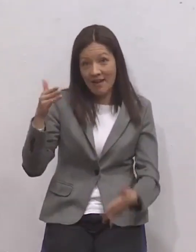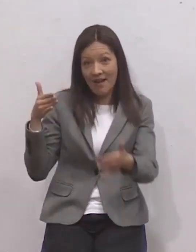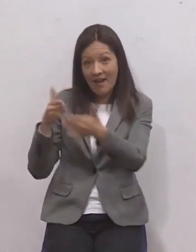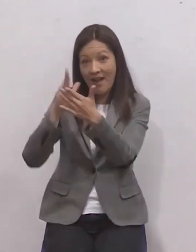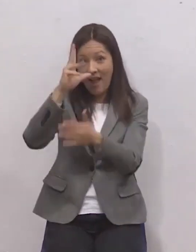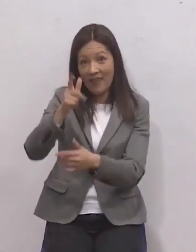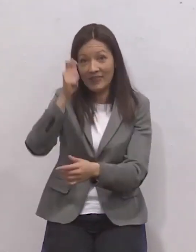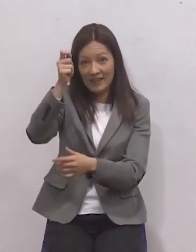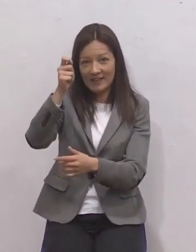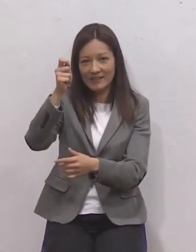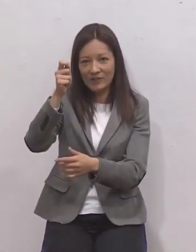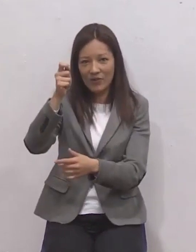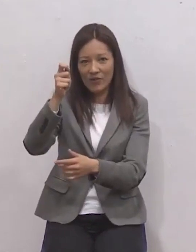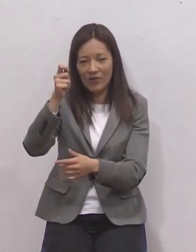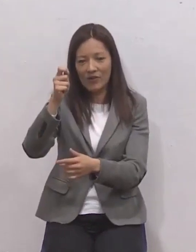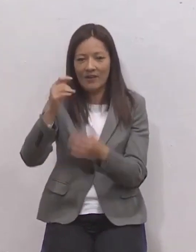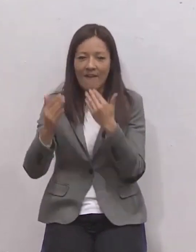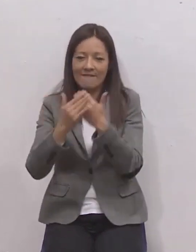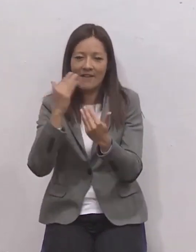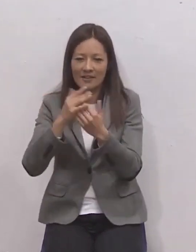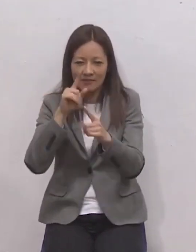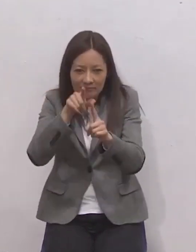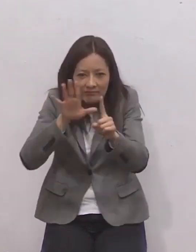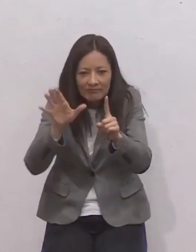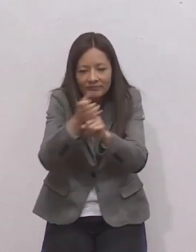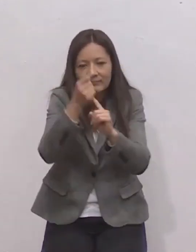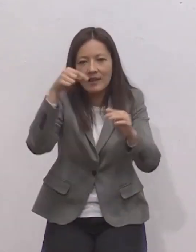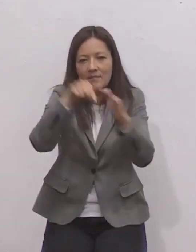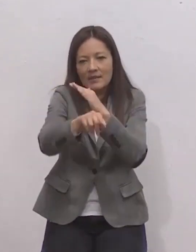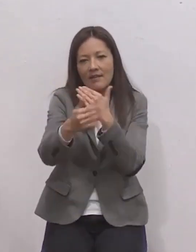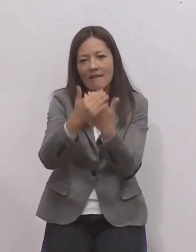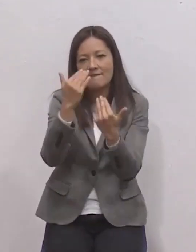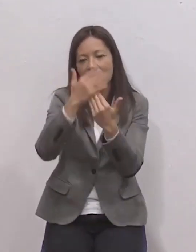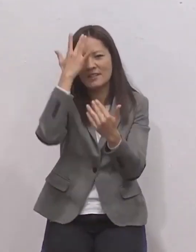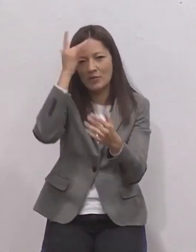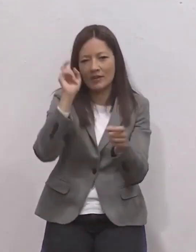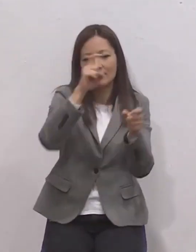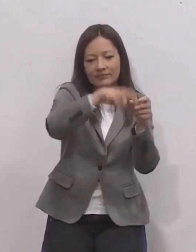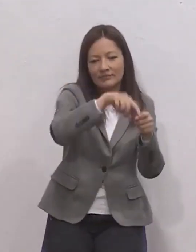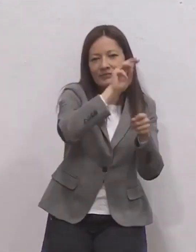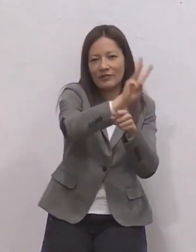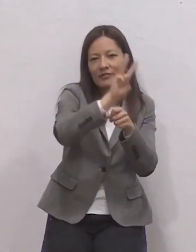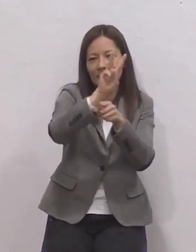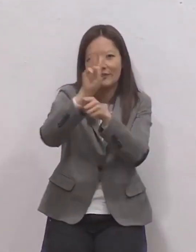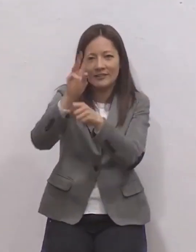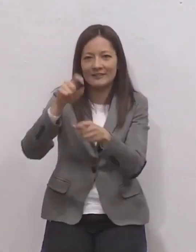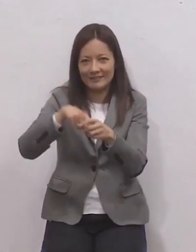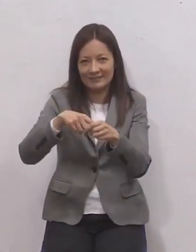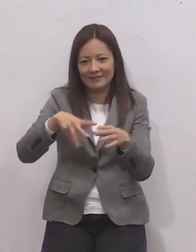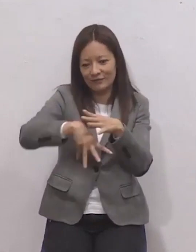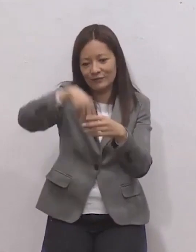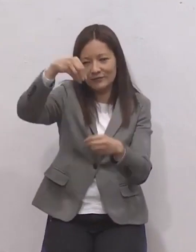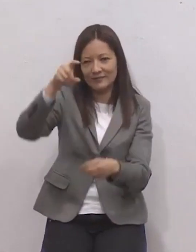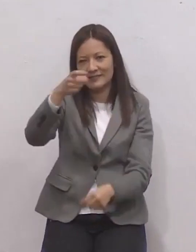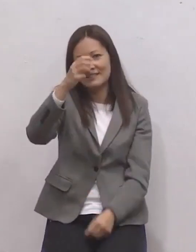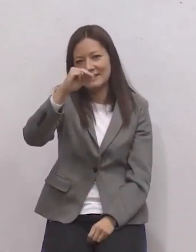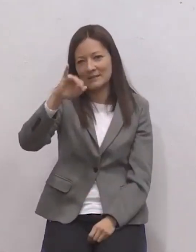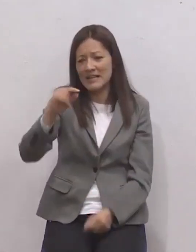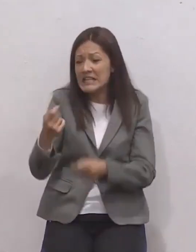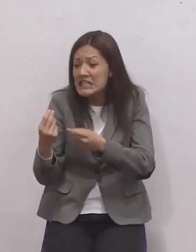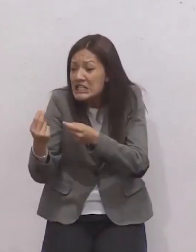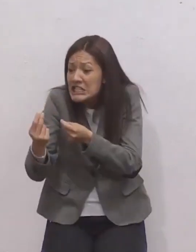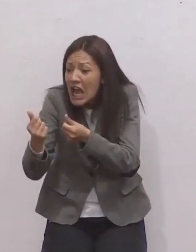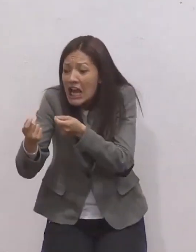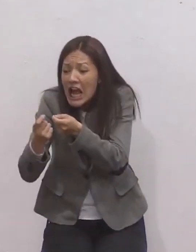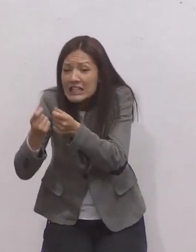usted lo ubiquen así de rápido y lo maten rápido. Mejor, ¿no? Tiene que venir la persecución de la iglesia. Todavía no es el fin, hermano,